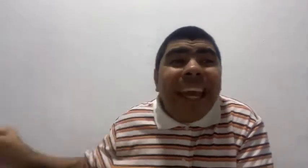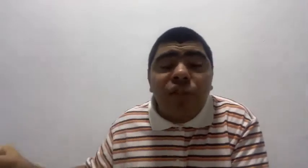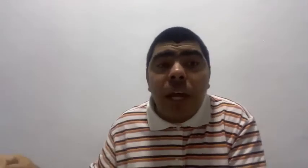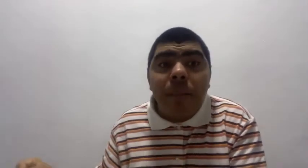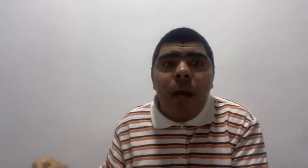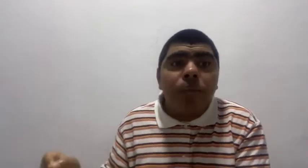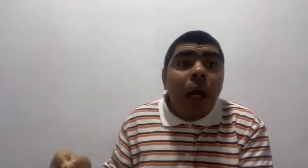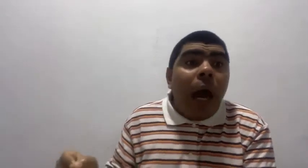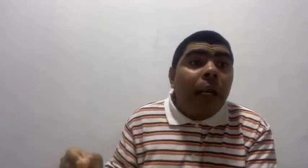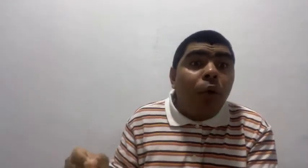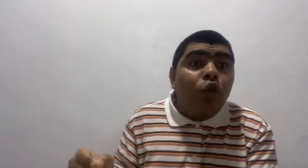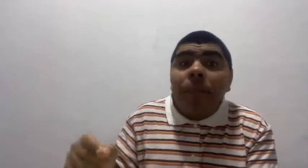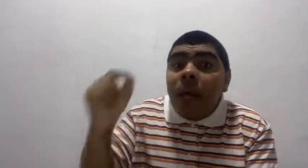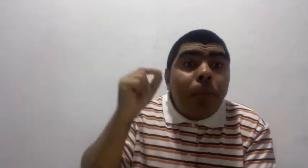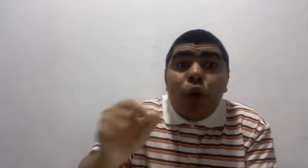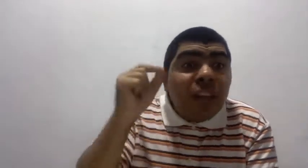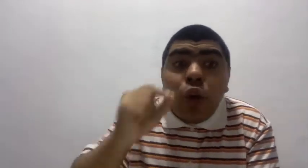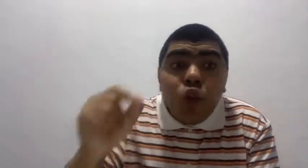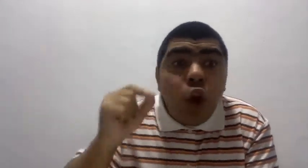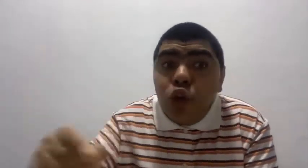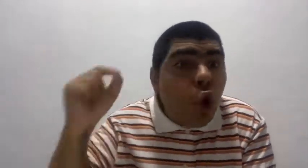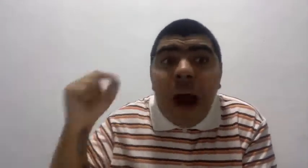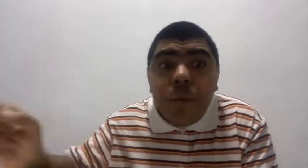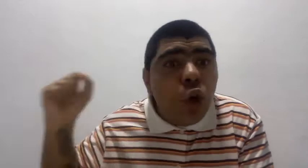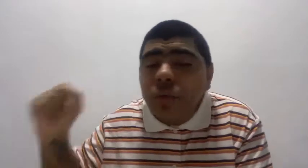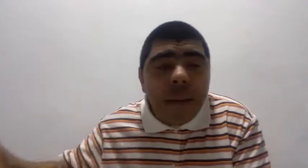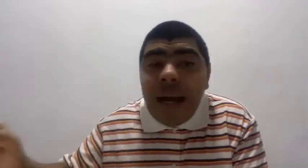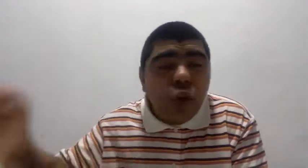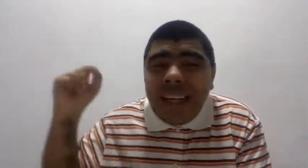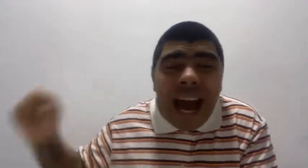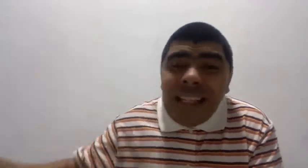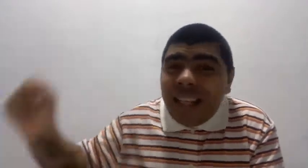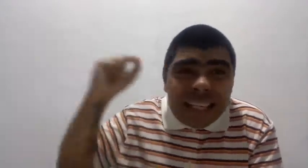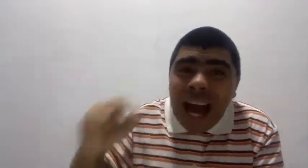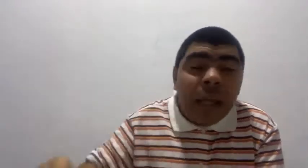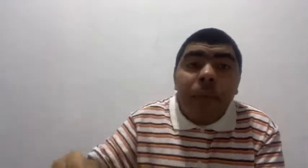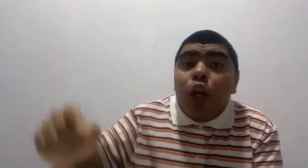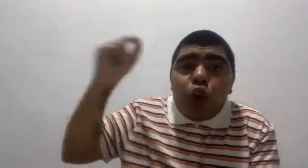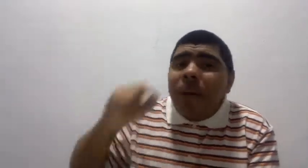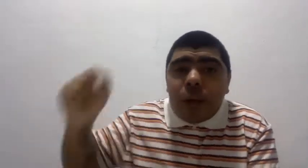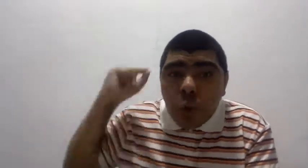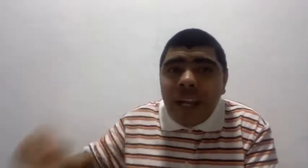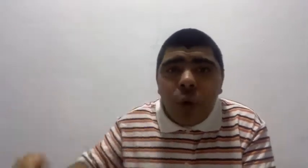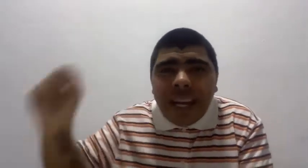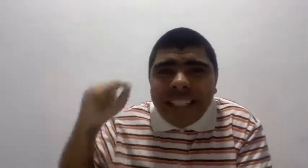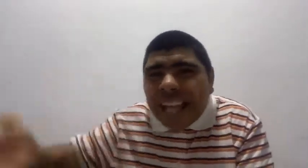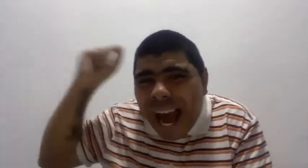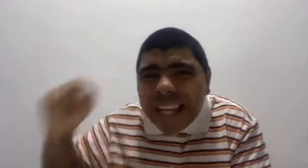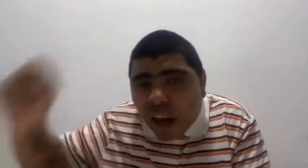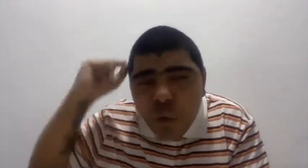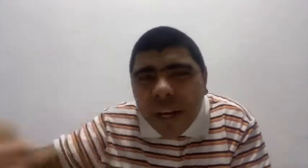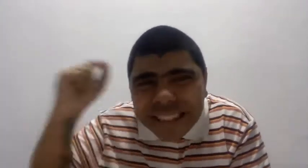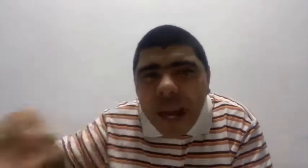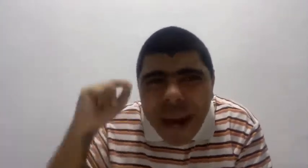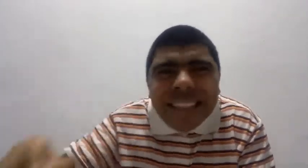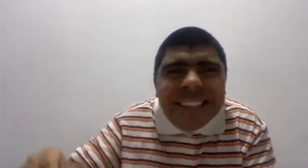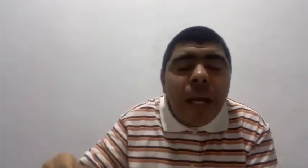como pequeñeces, hermano. Aleluya. Por eso yo no hablo, hermano, de nada. Yo me cuido en esta área fuertemente,